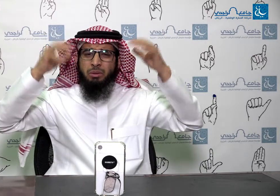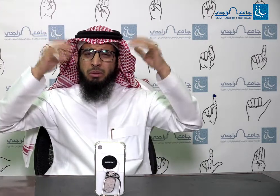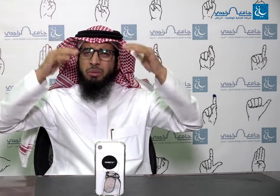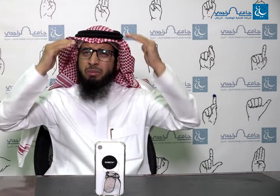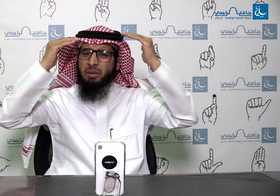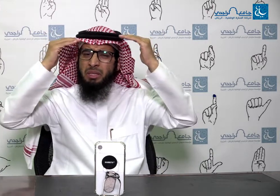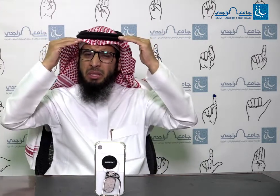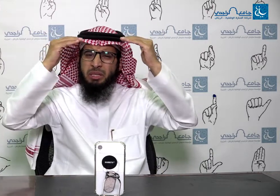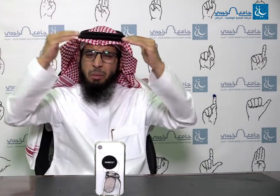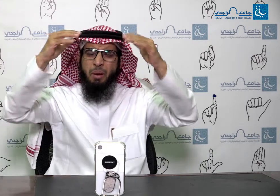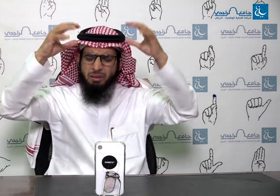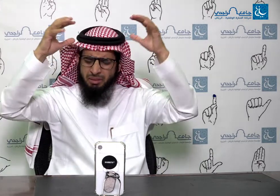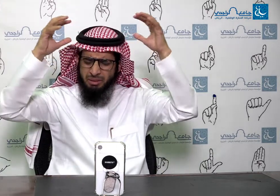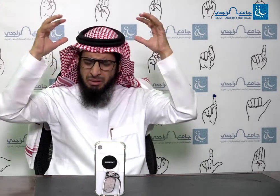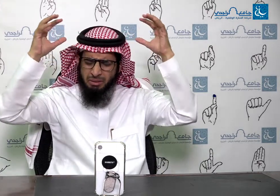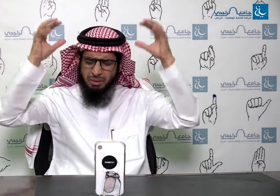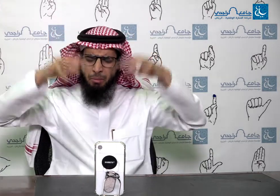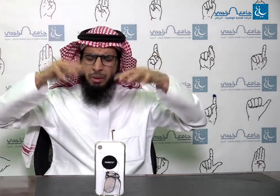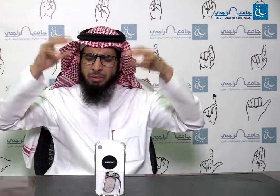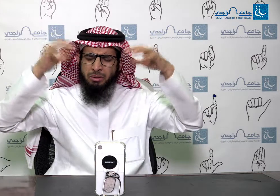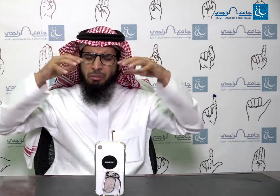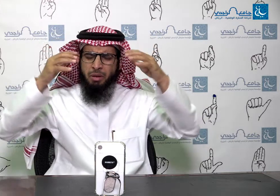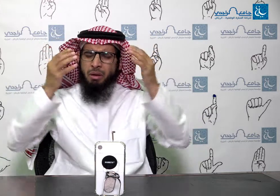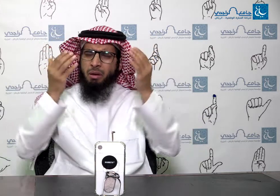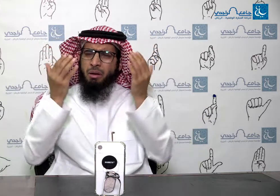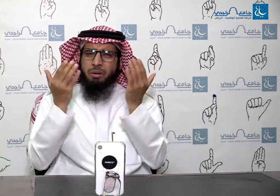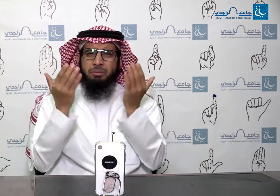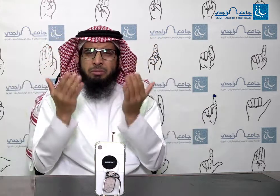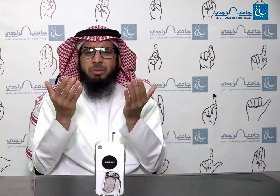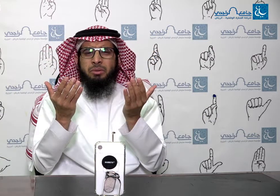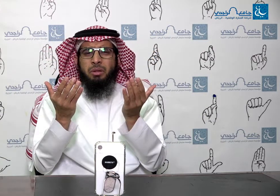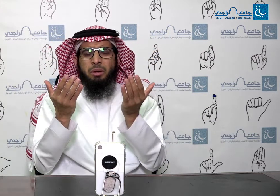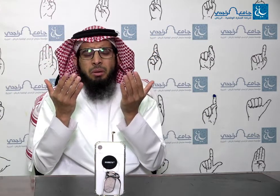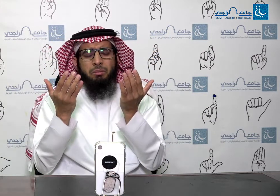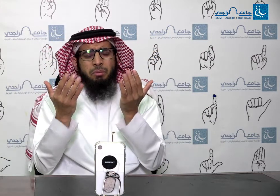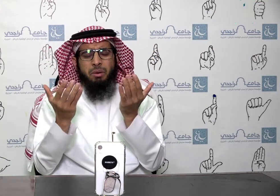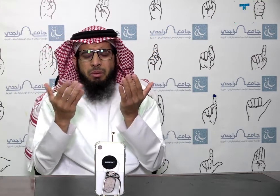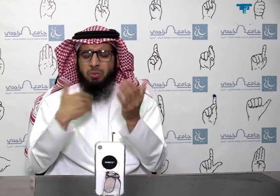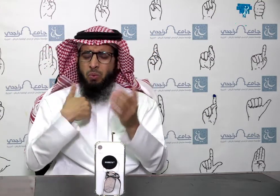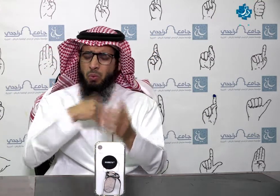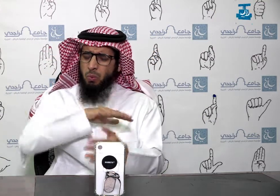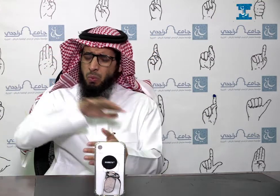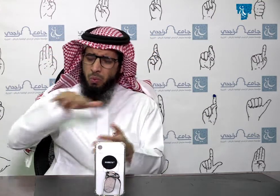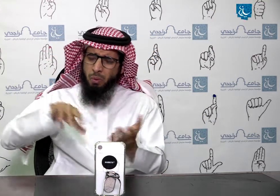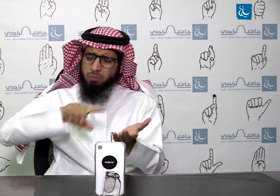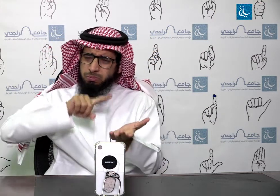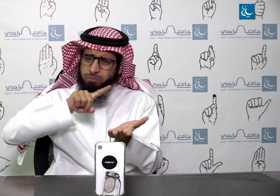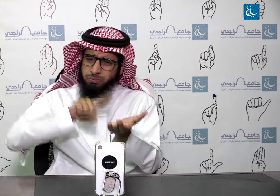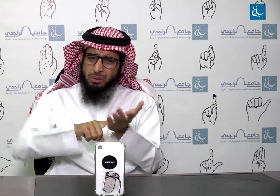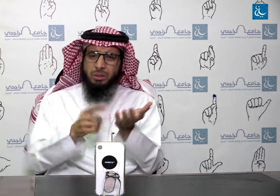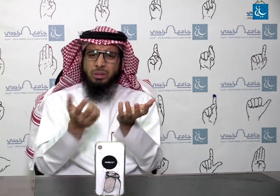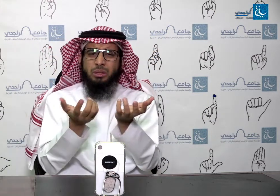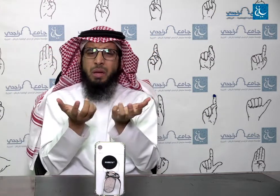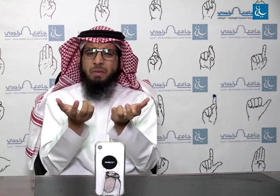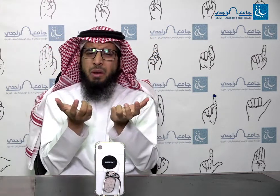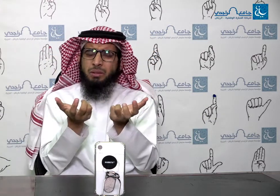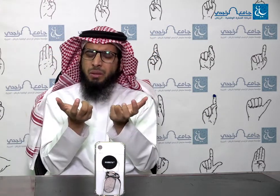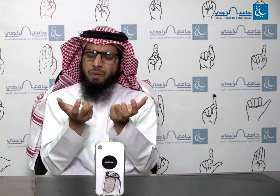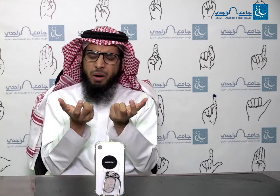علينا مدرارا. اللهم إنا نستغفرك إنك كنت